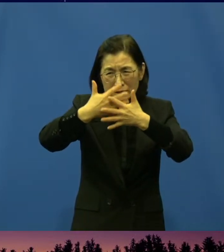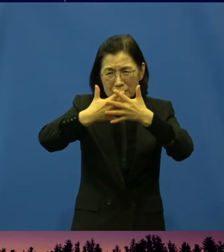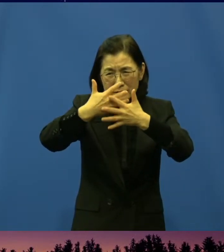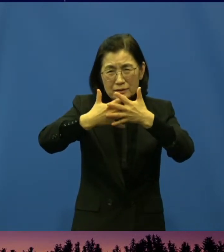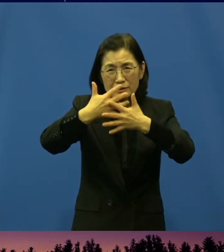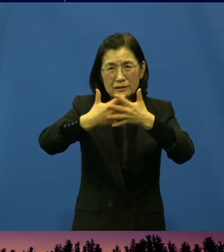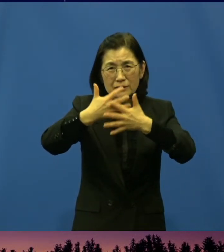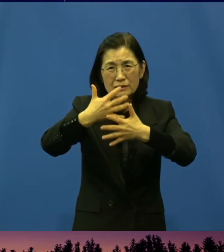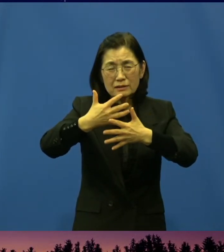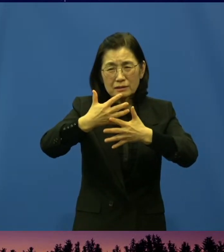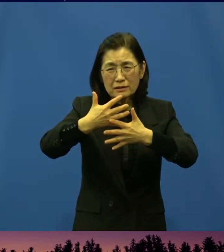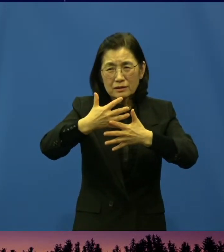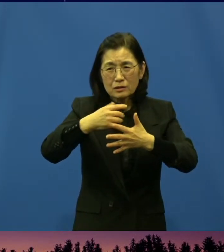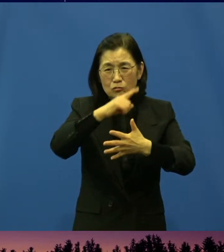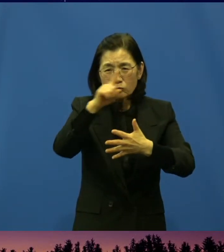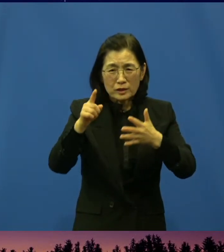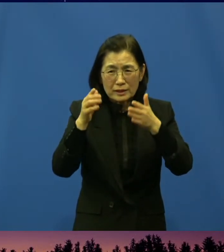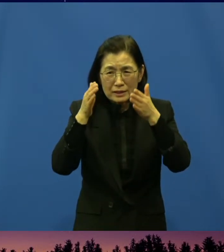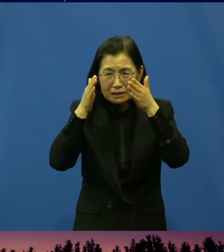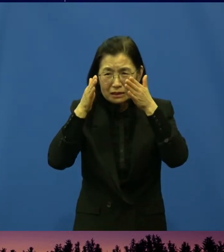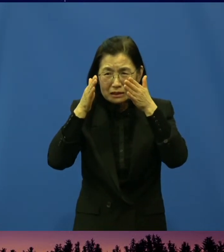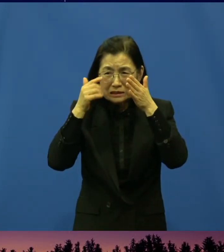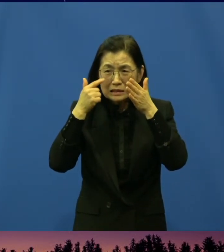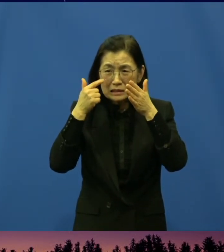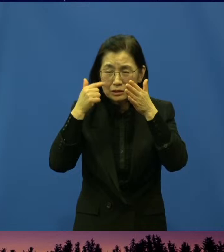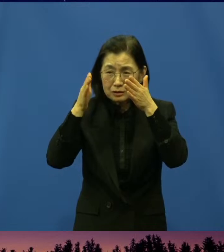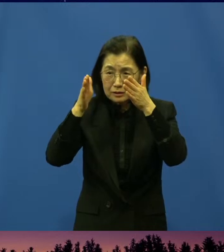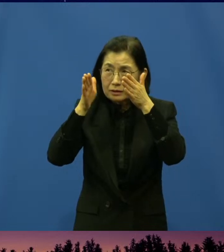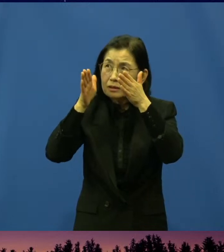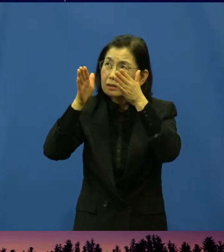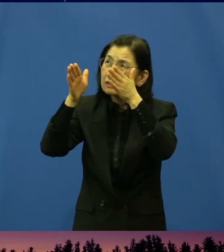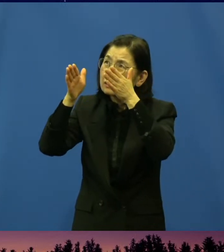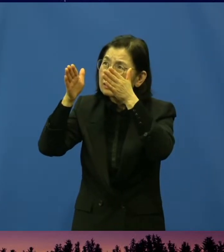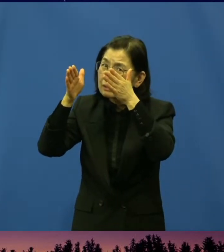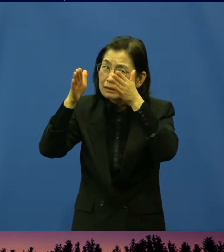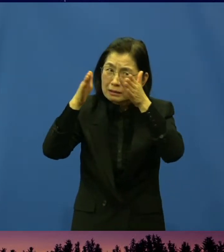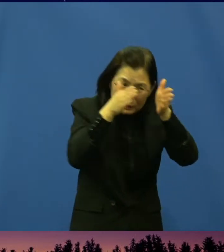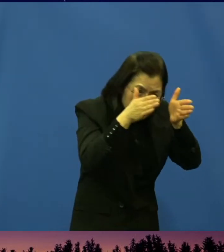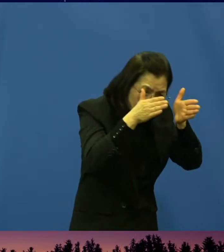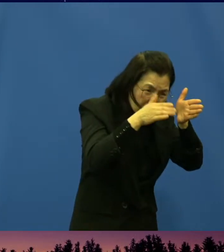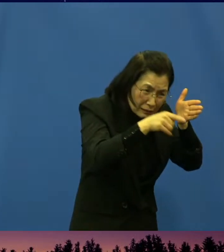우리의 시선을 빼앗아가는 것들이 너무 많은 거예요, 이 세상에.